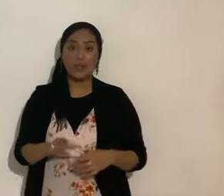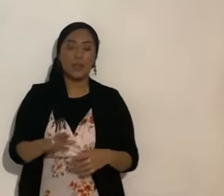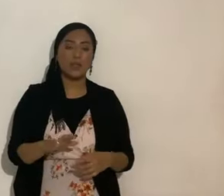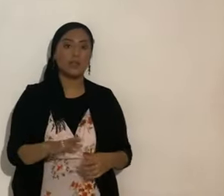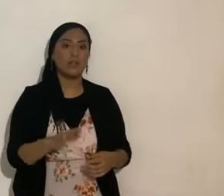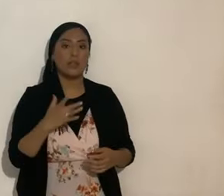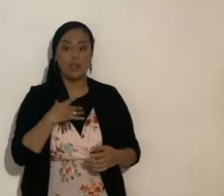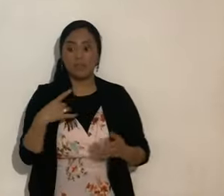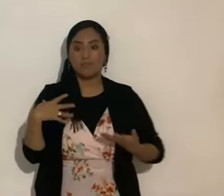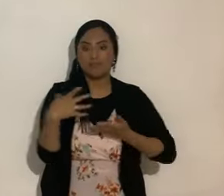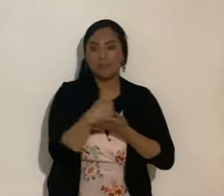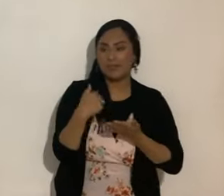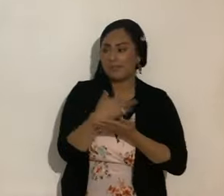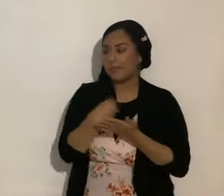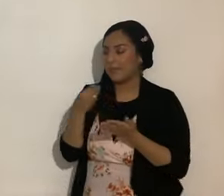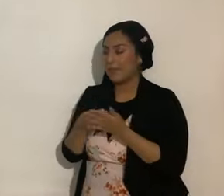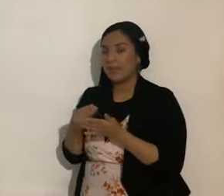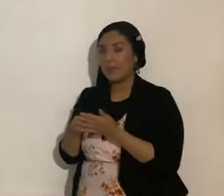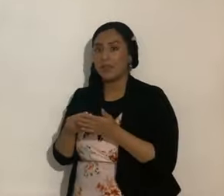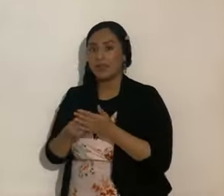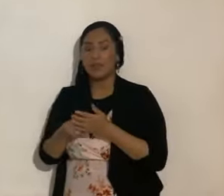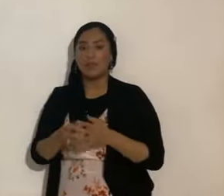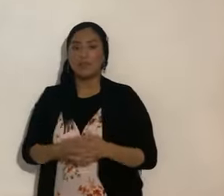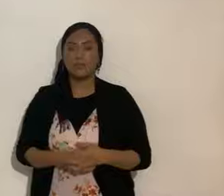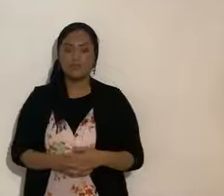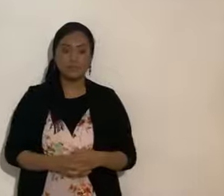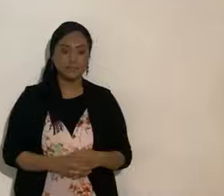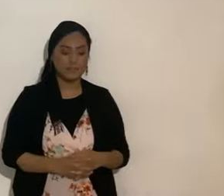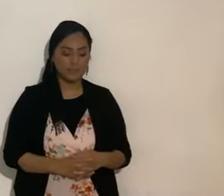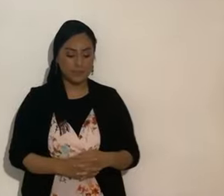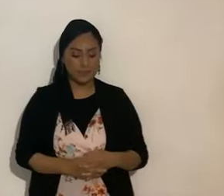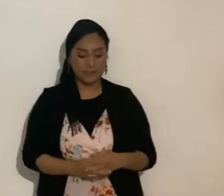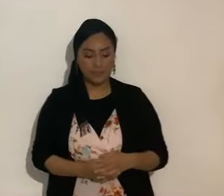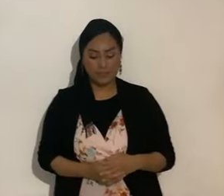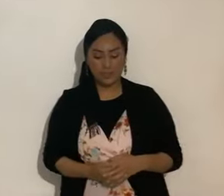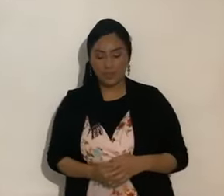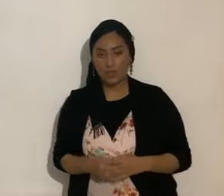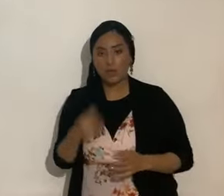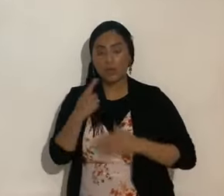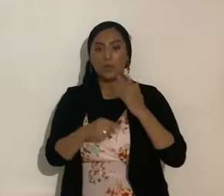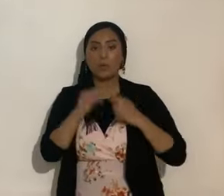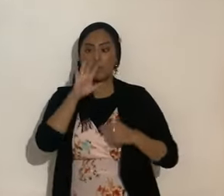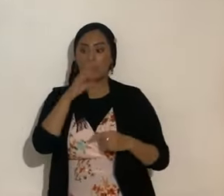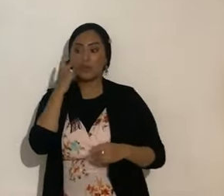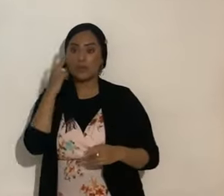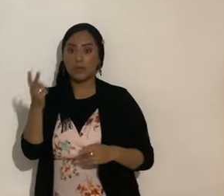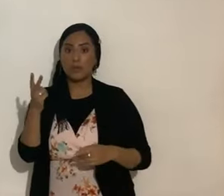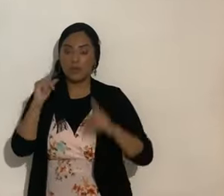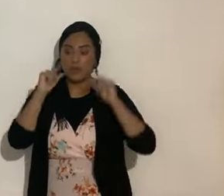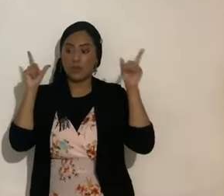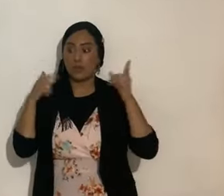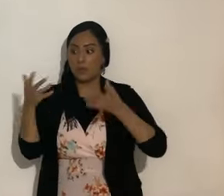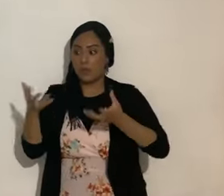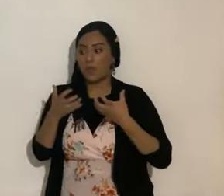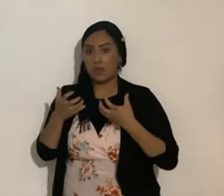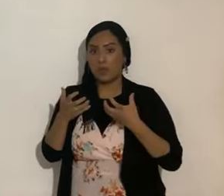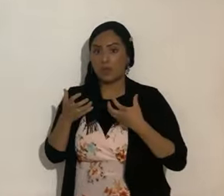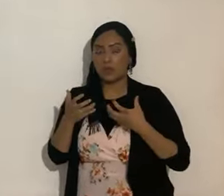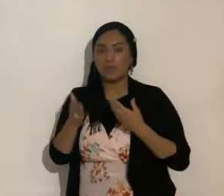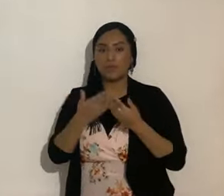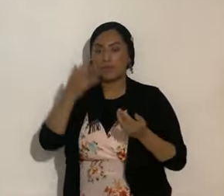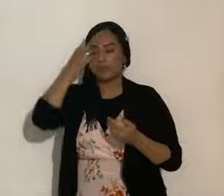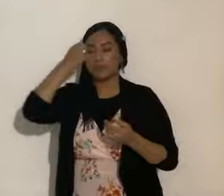tacaño, ¿verdad? Porque yo soy bueno, o sea, si tú piensas así, porque lo que ves despierta tu codicia, pues